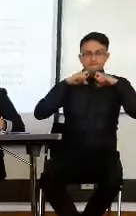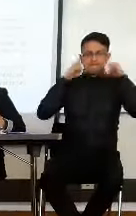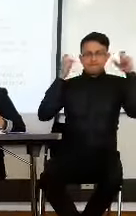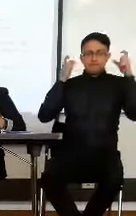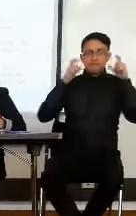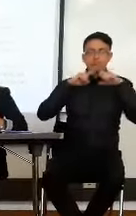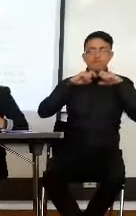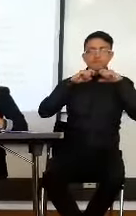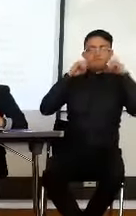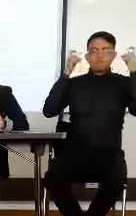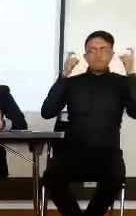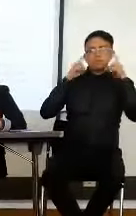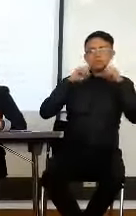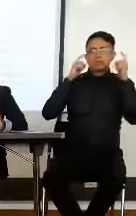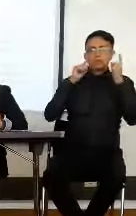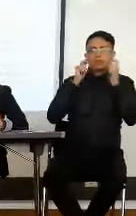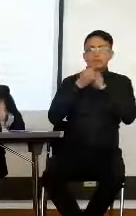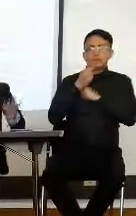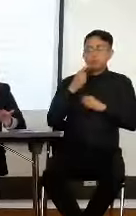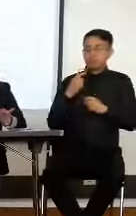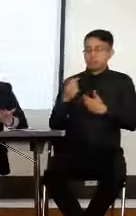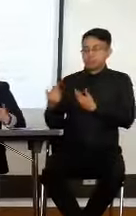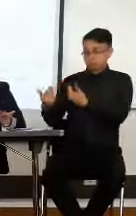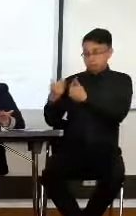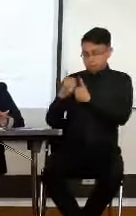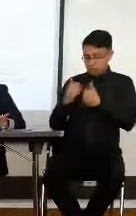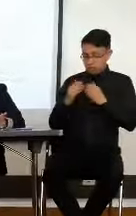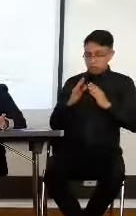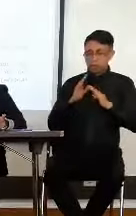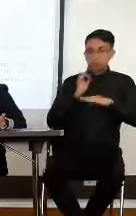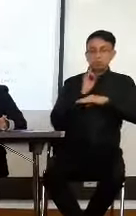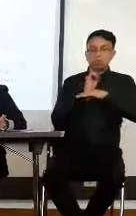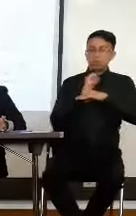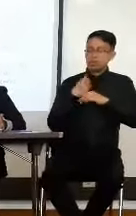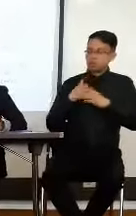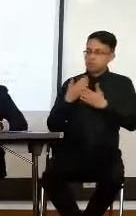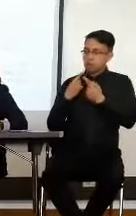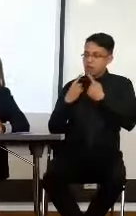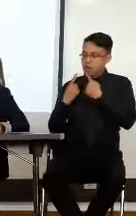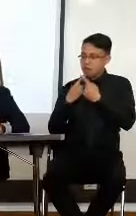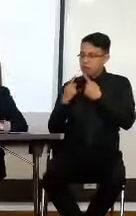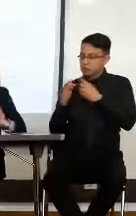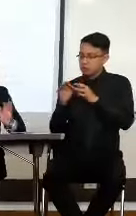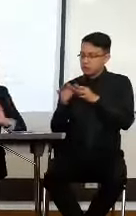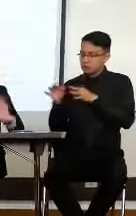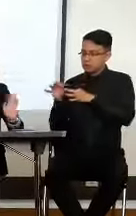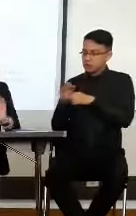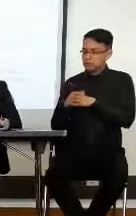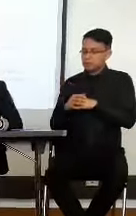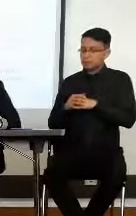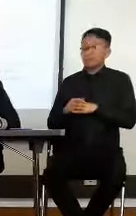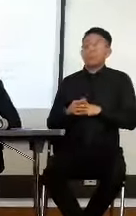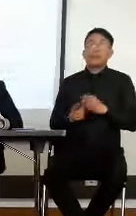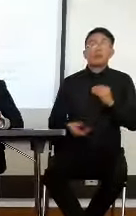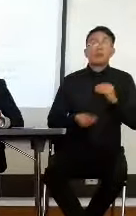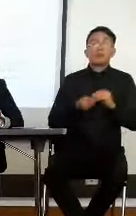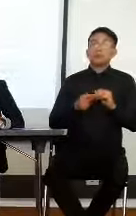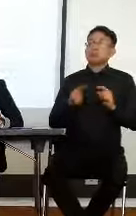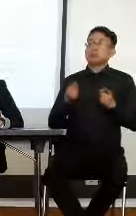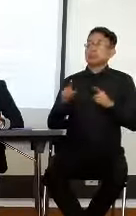es interesante cuando podemos acercarnos a una institución que nos abre las puertas para que podamos conversar esto. Y un espacio sí o sí con la persona